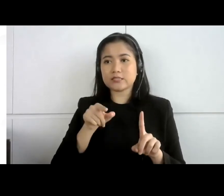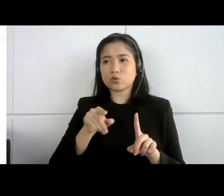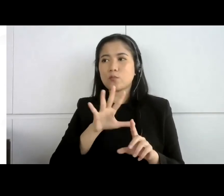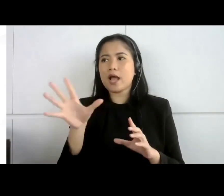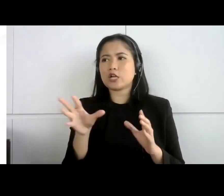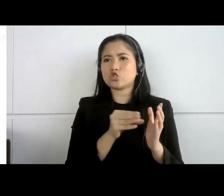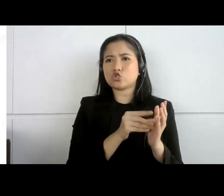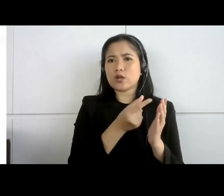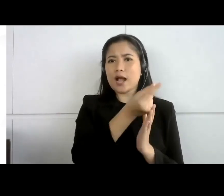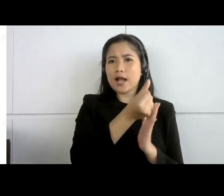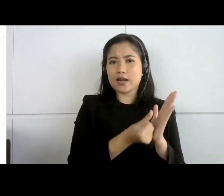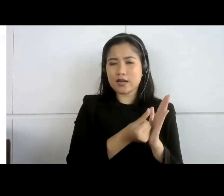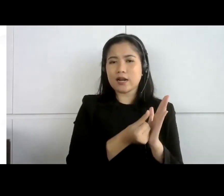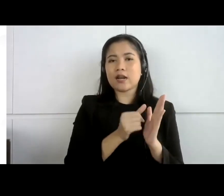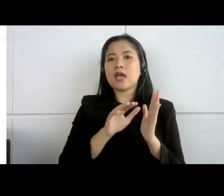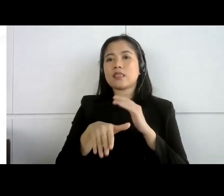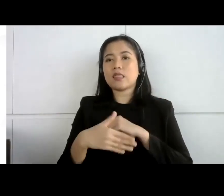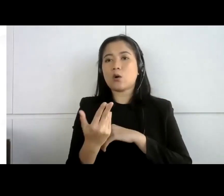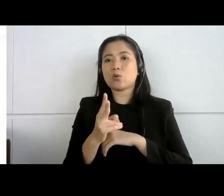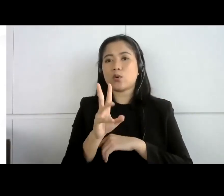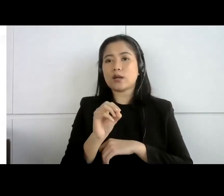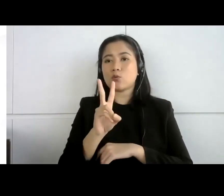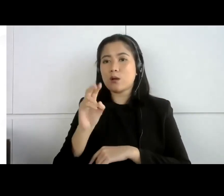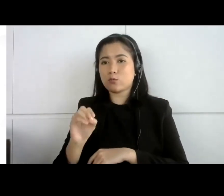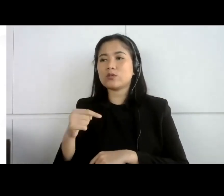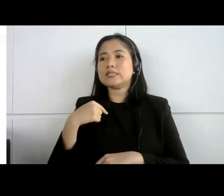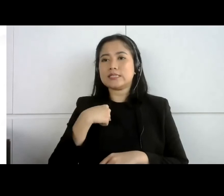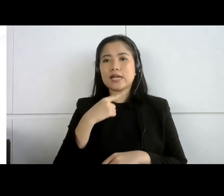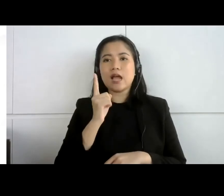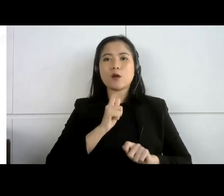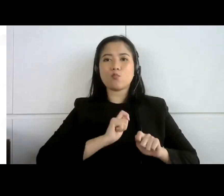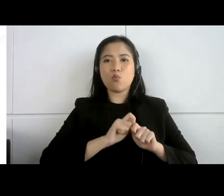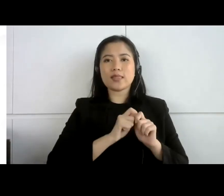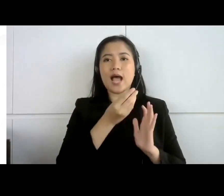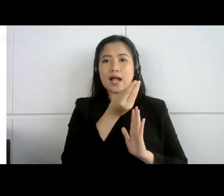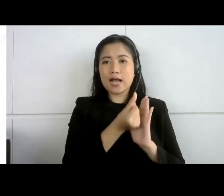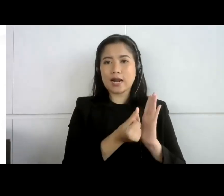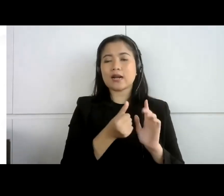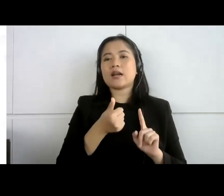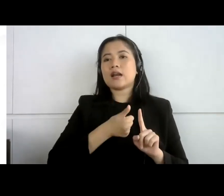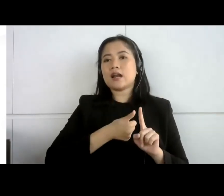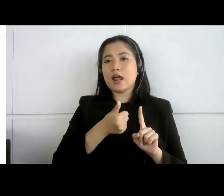tahun 2020, saya menganggarkan 13 juta